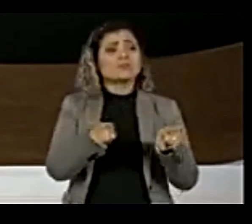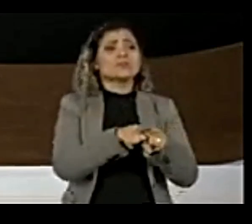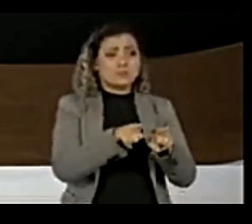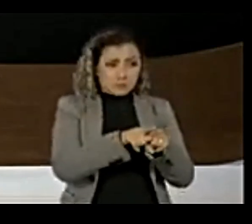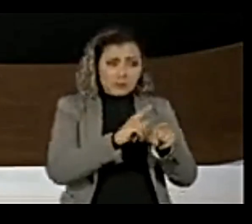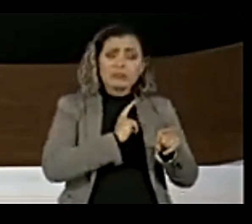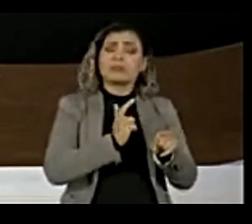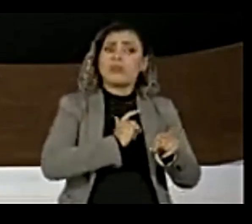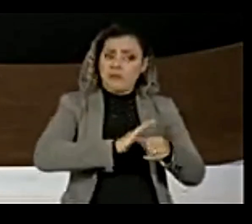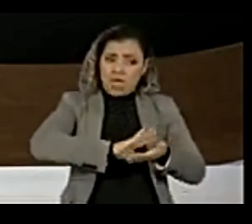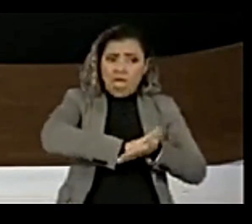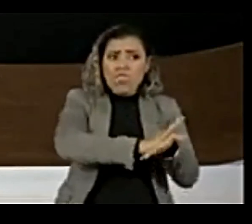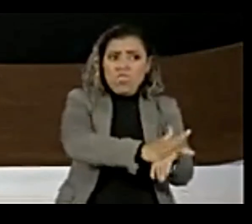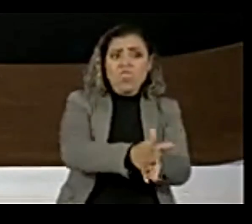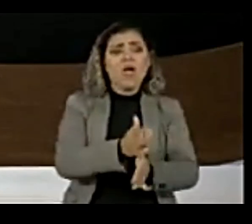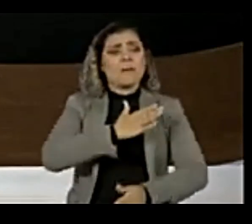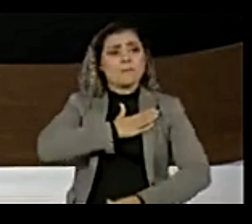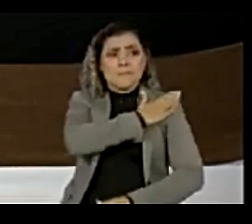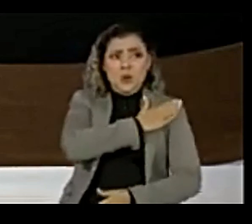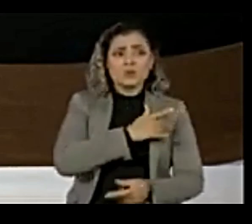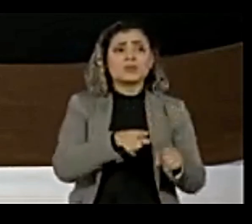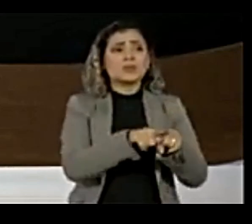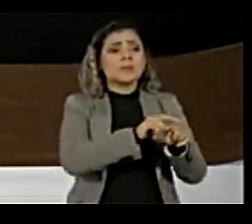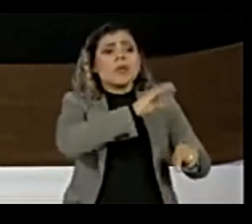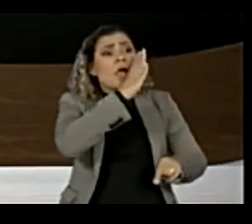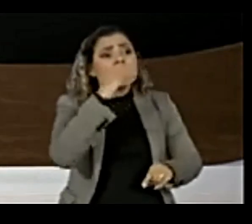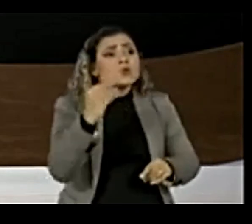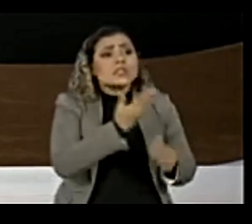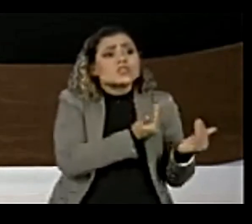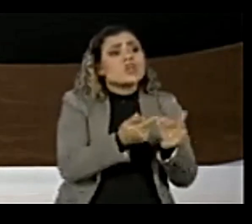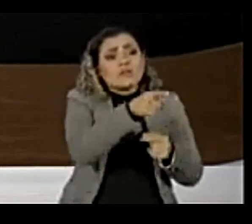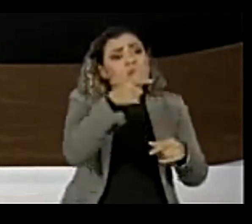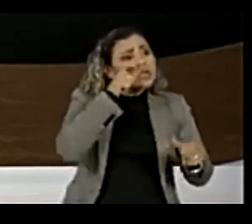exemplos para o seu público infanto-juvenil.